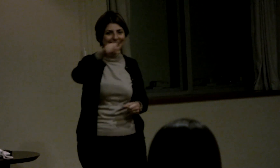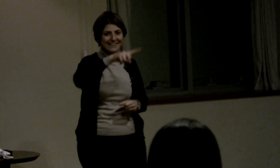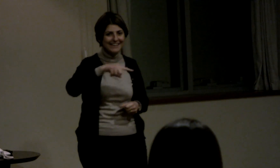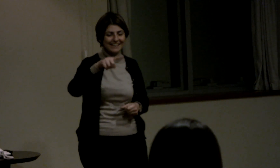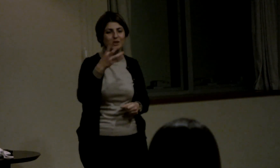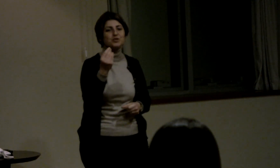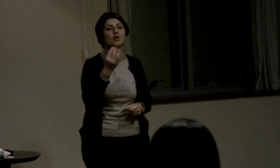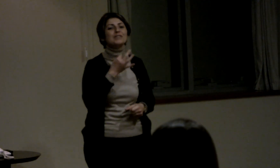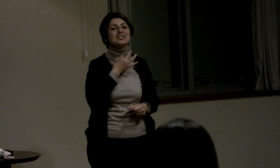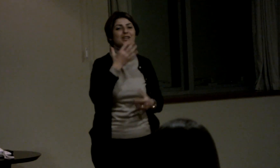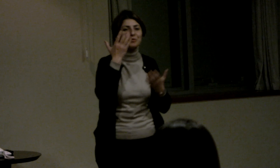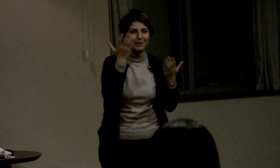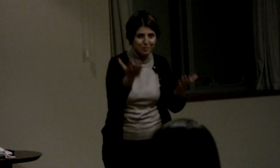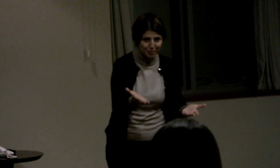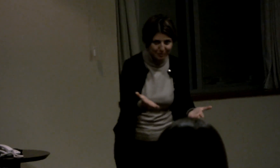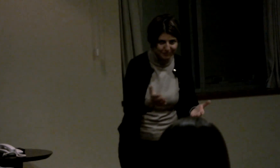sizlere çok teşekkür ediyorum.